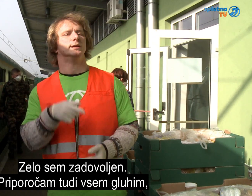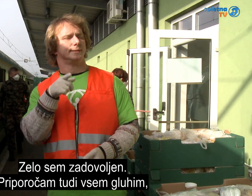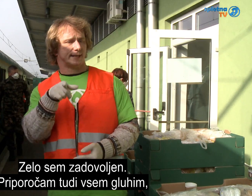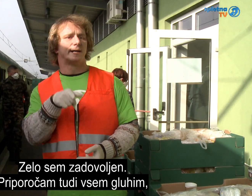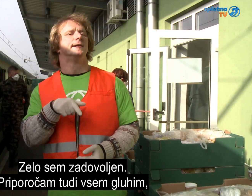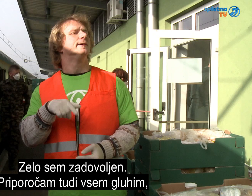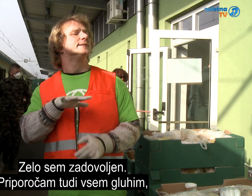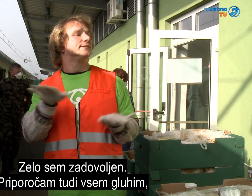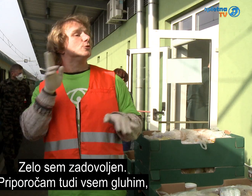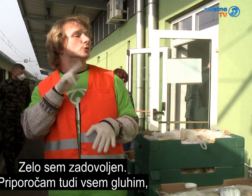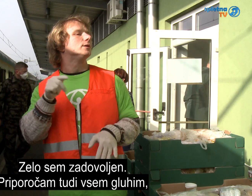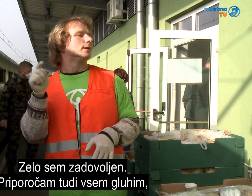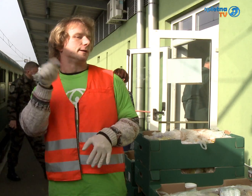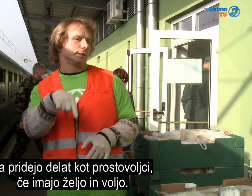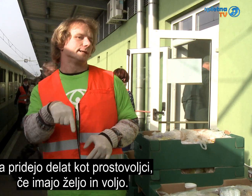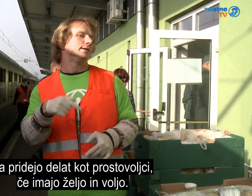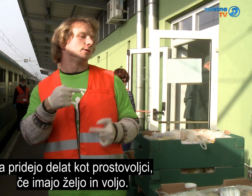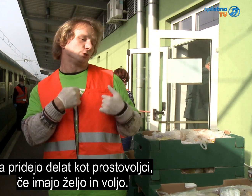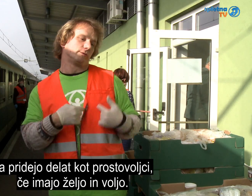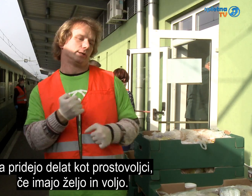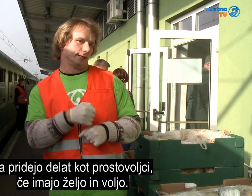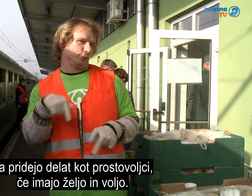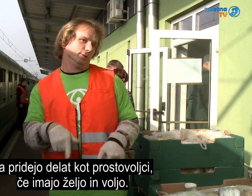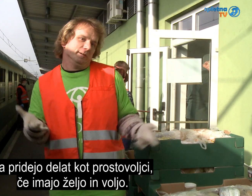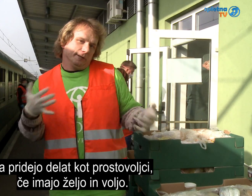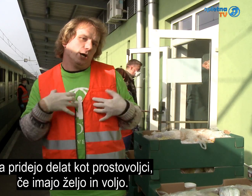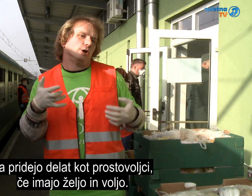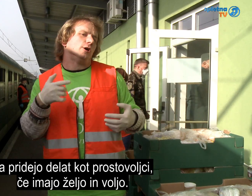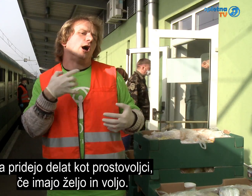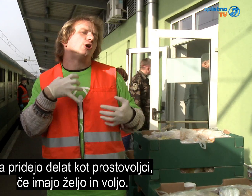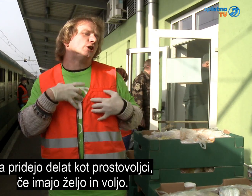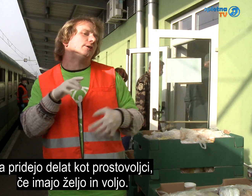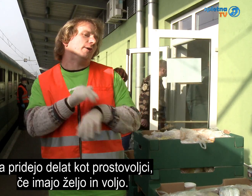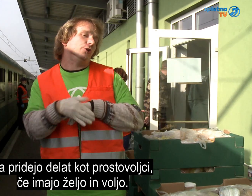Tak.